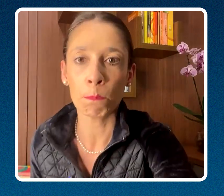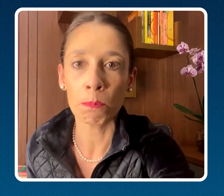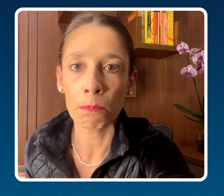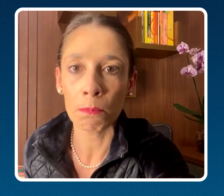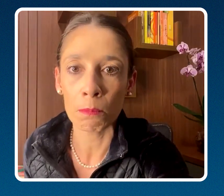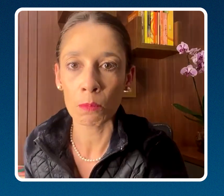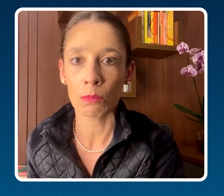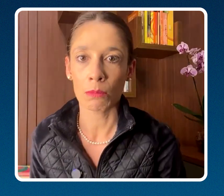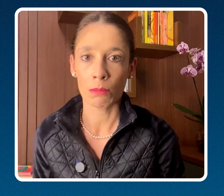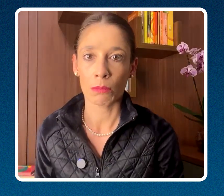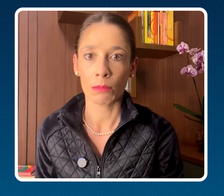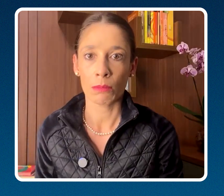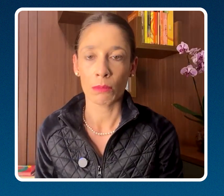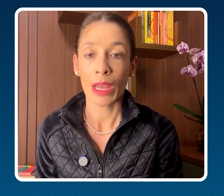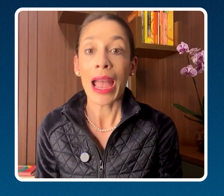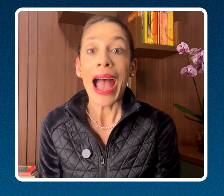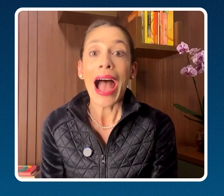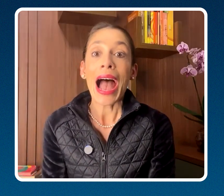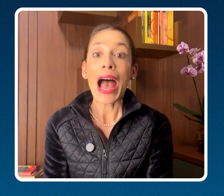Mas eu não tô lhe vendo, é assim mesmo?